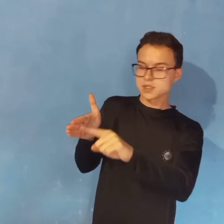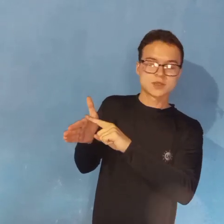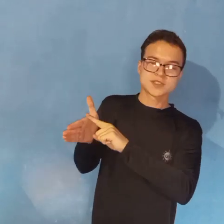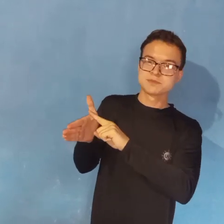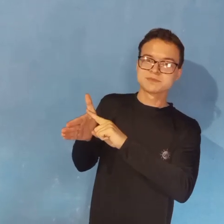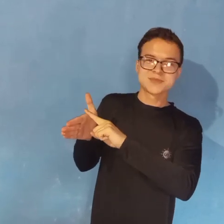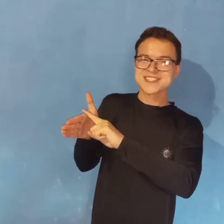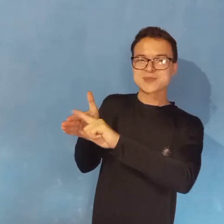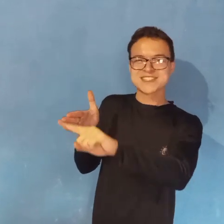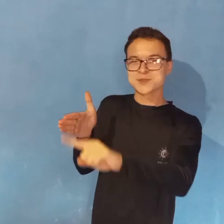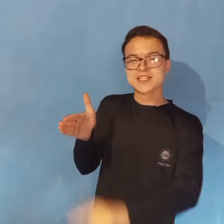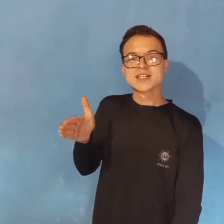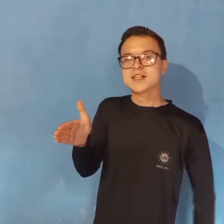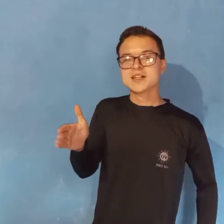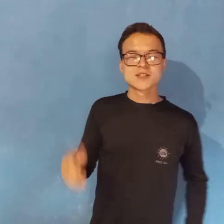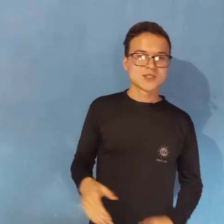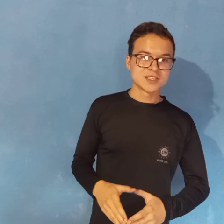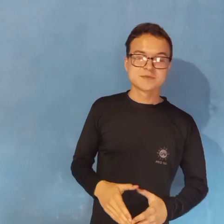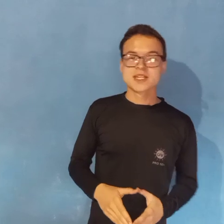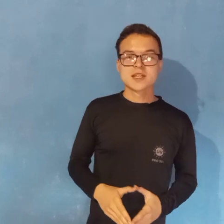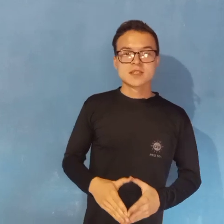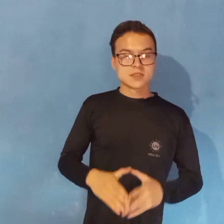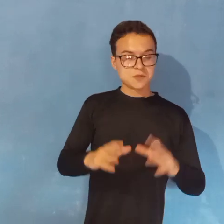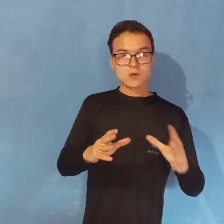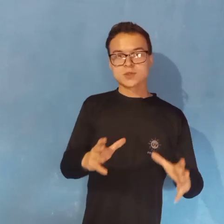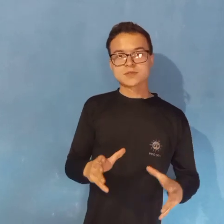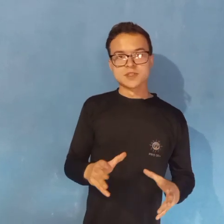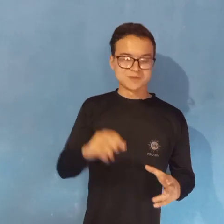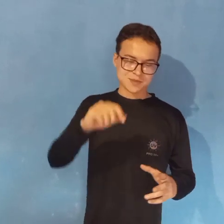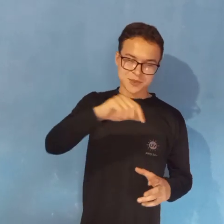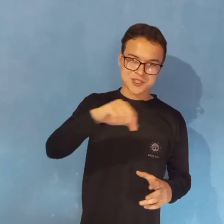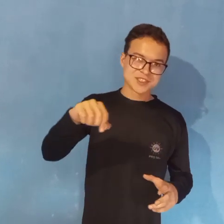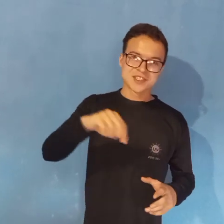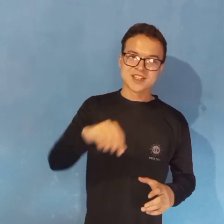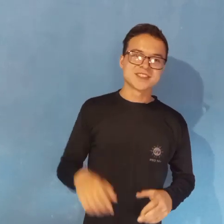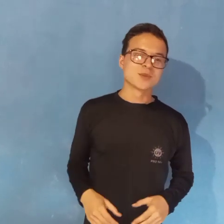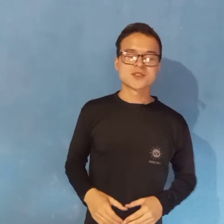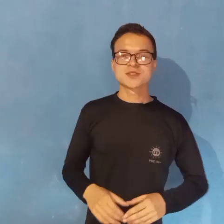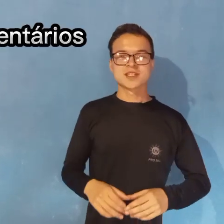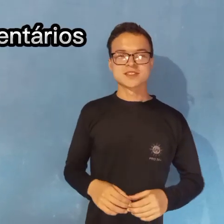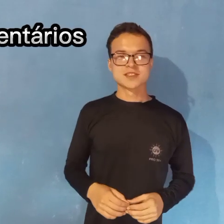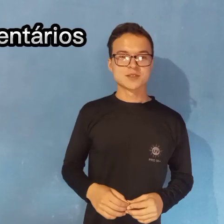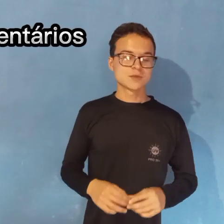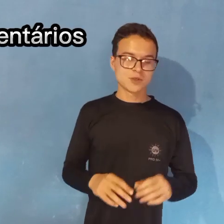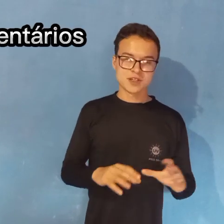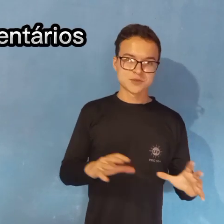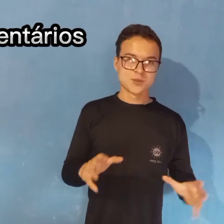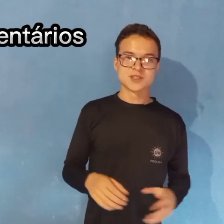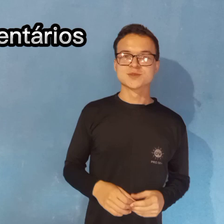divisando assim, bem simplesinho. Ok, se ficou alguma dúvida, pode deixar aqui embaixo na descrição, colocar a sua pergunta,